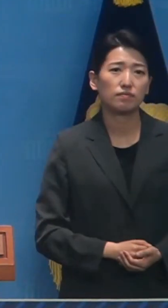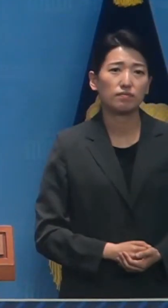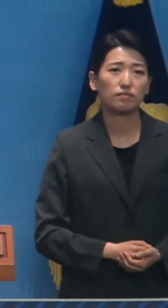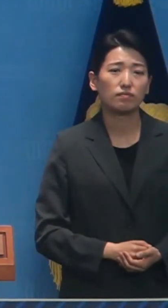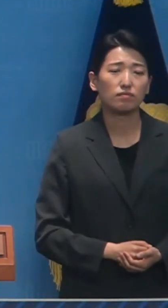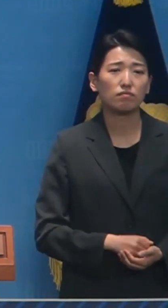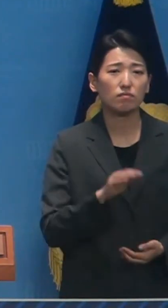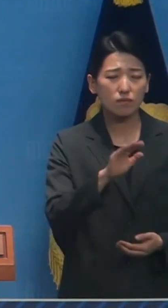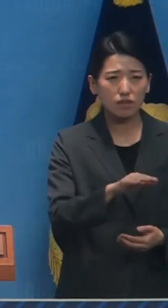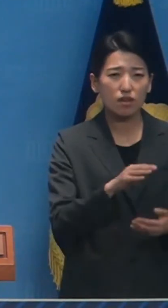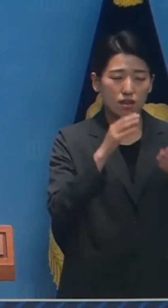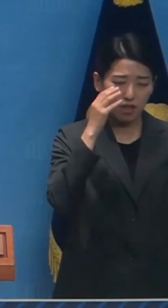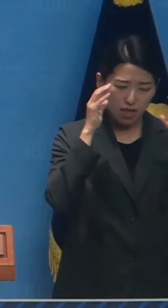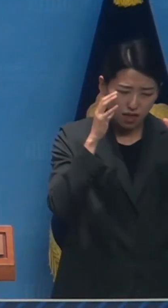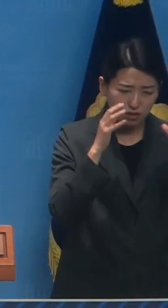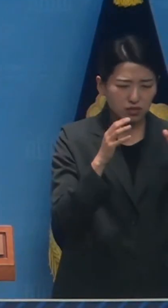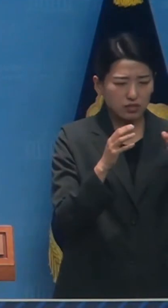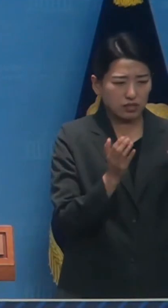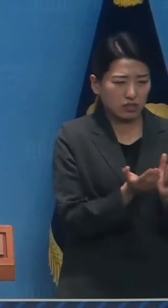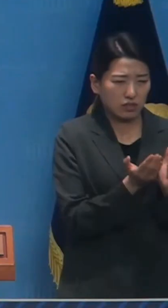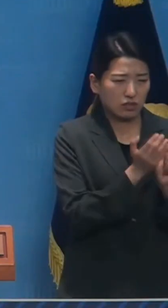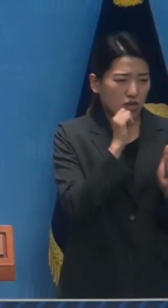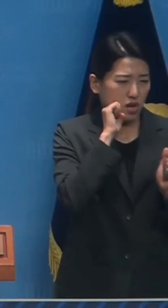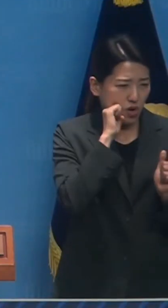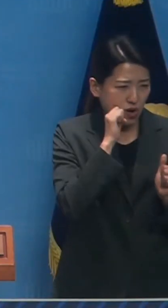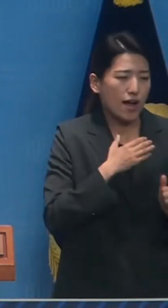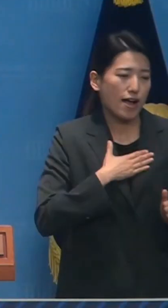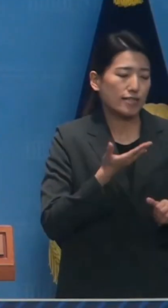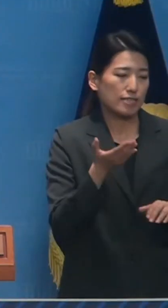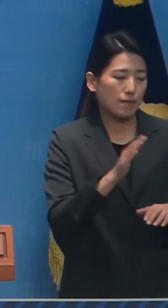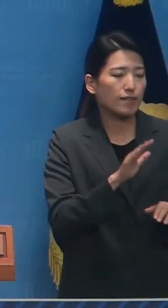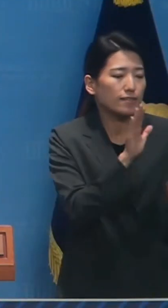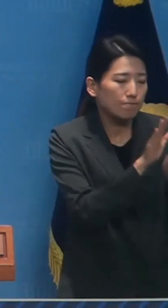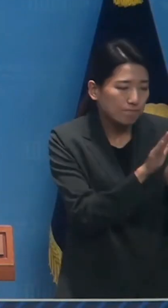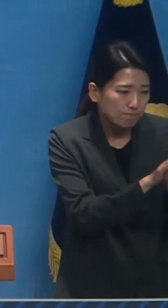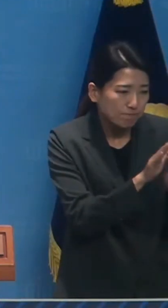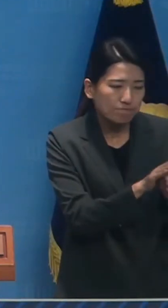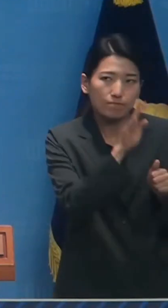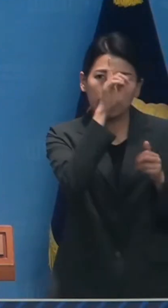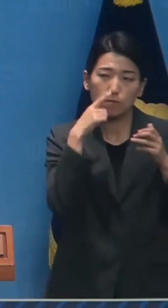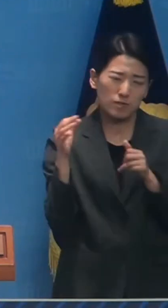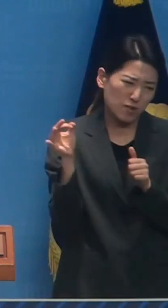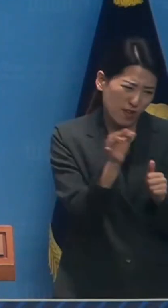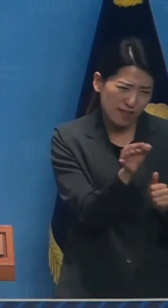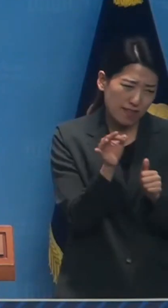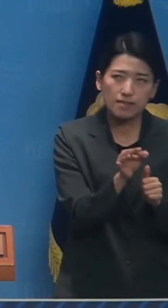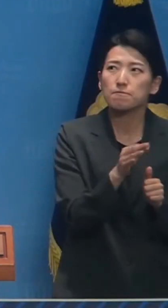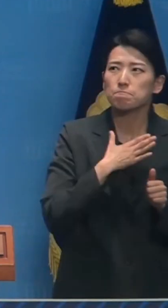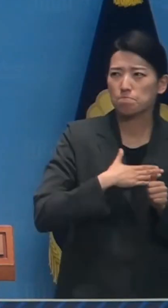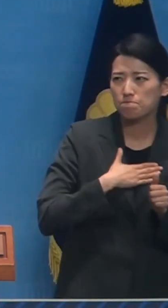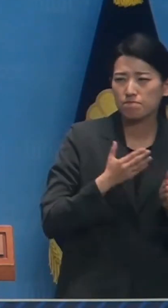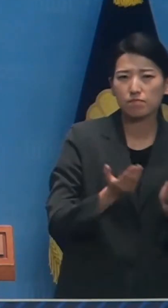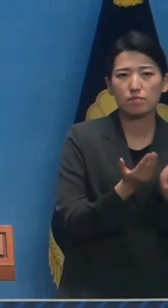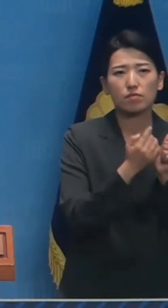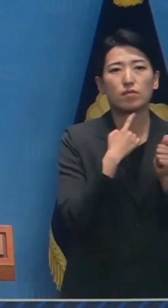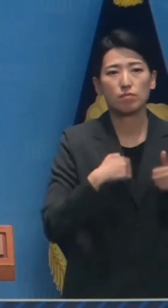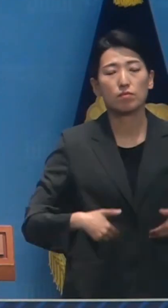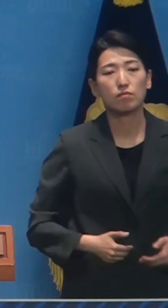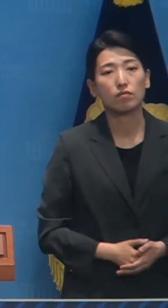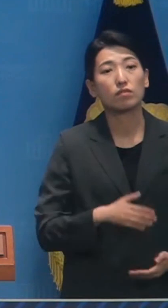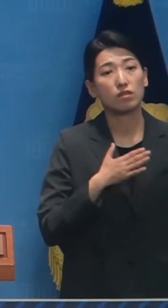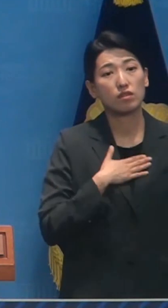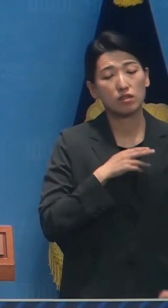원가족에서 아이를 키울 수 있도록 지지하고 기다려주면서 최대한으로 지원해야 합니다. 저는 20년간 서울의